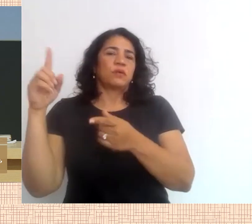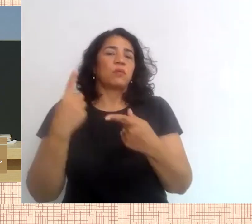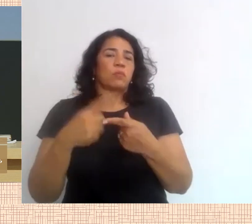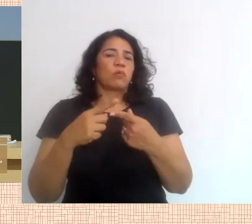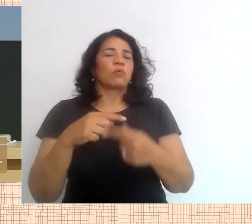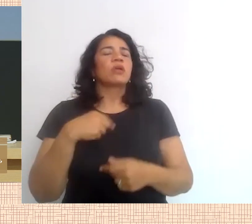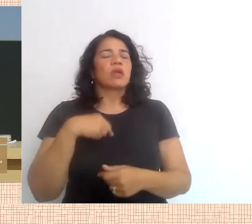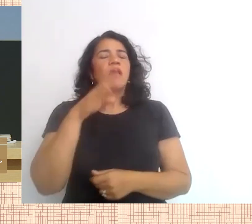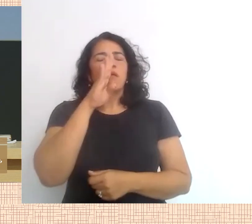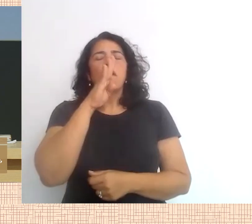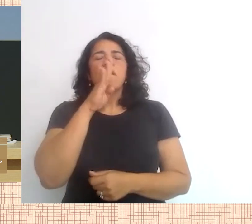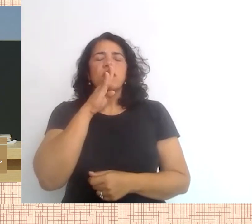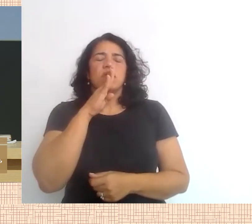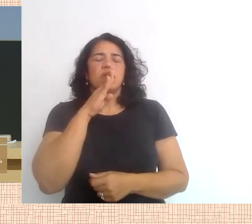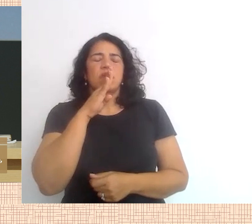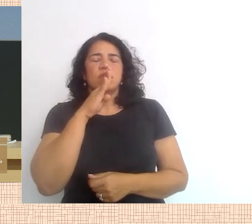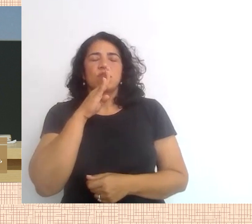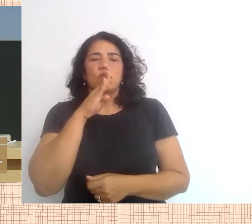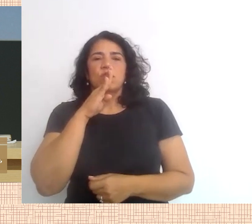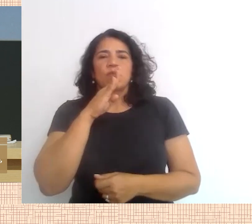filho ao Pai.